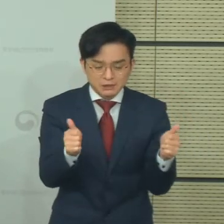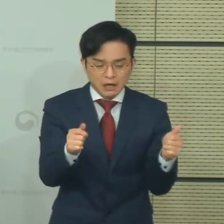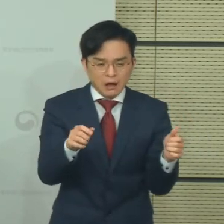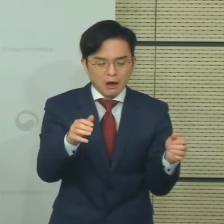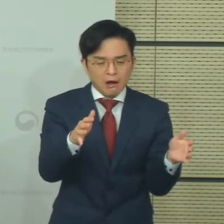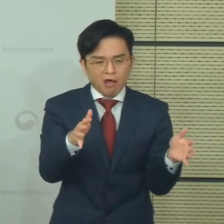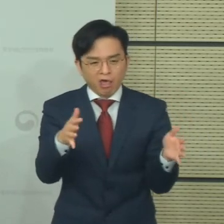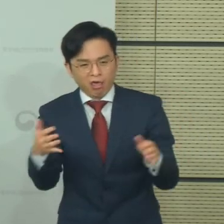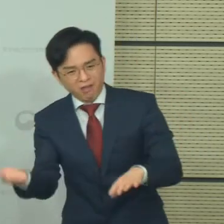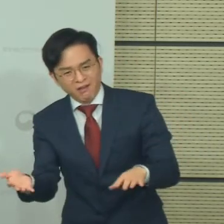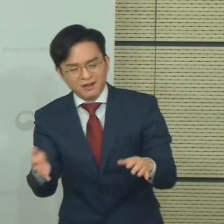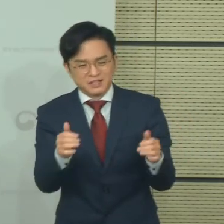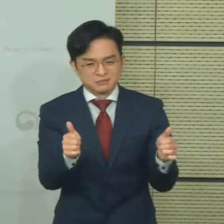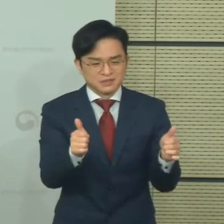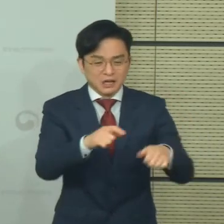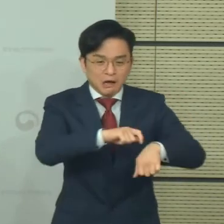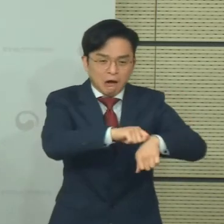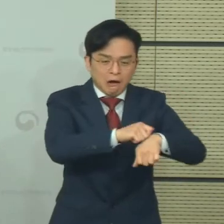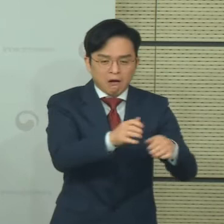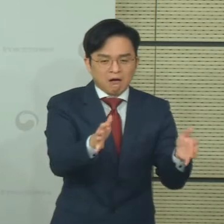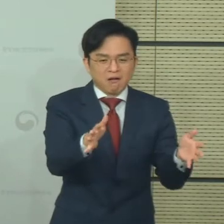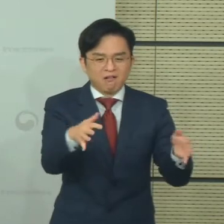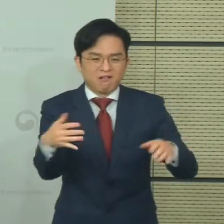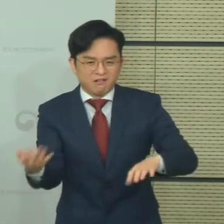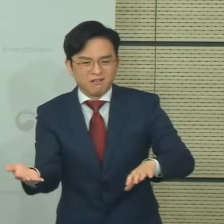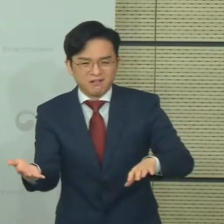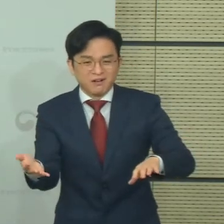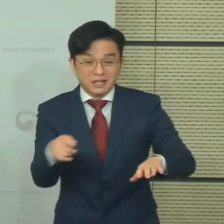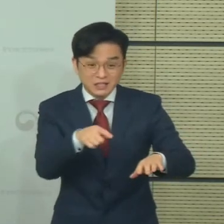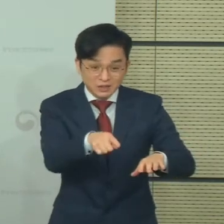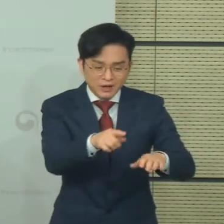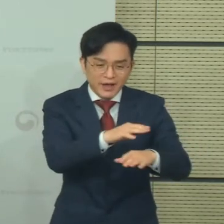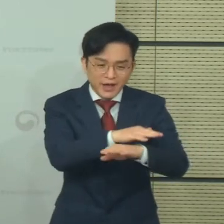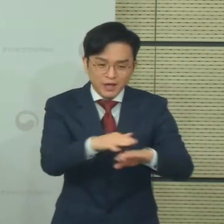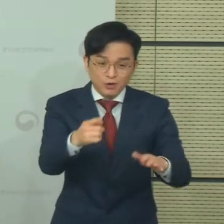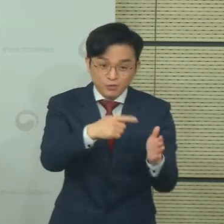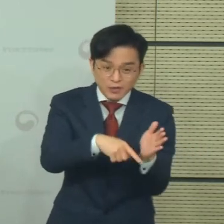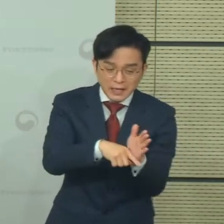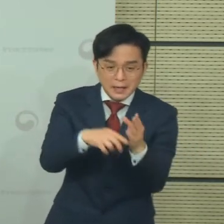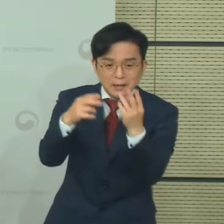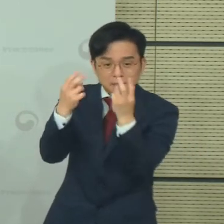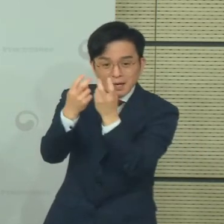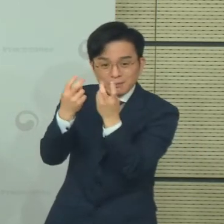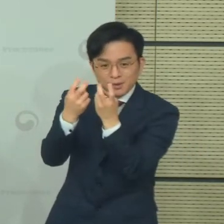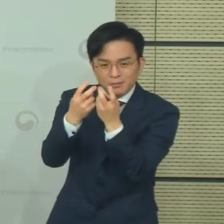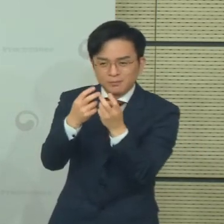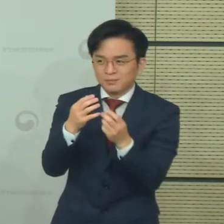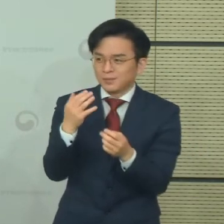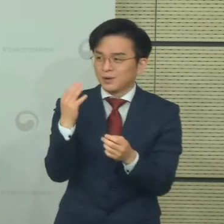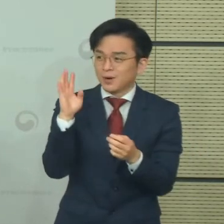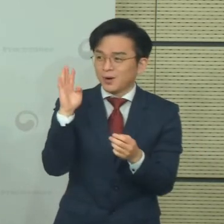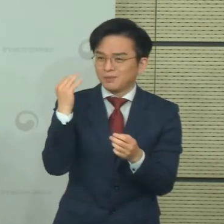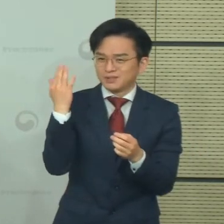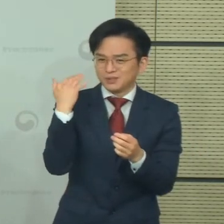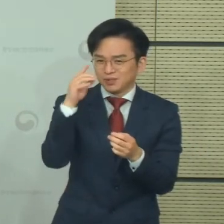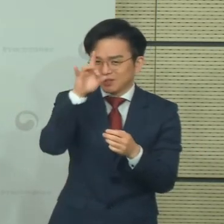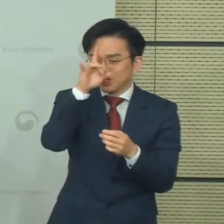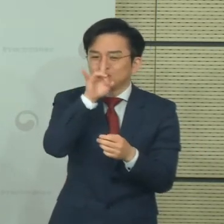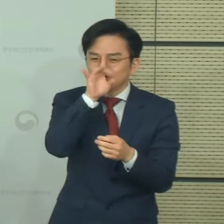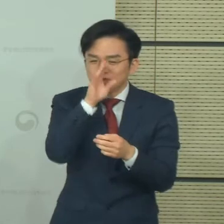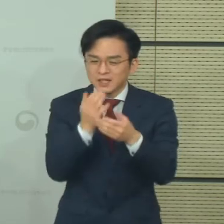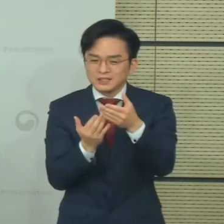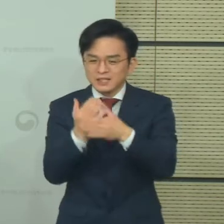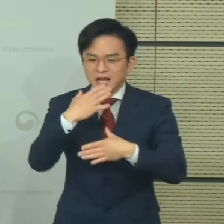여러 가지 병목 현상들을 해결하기 위한 여러 가지 방안들이 일단 논의가 되었고 중앙정부 차원에서는 기재부,